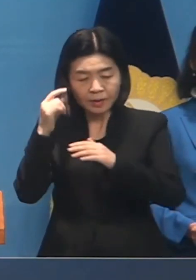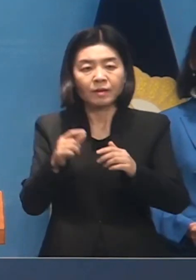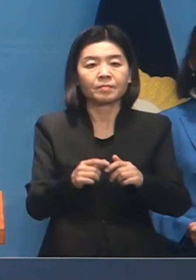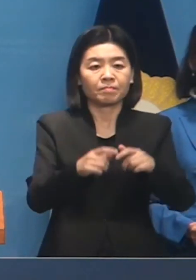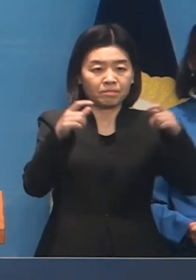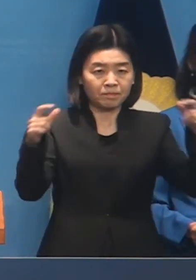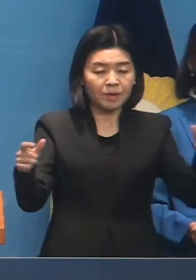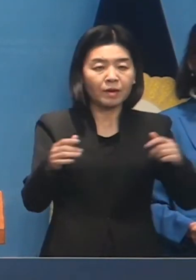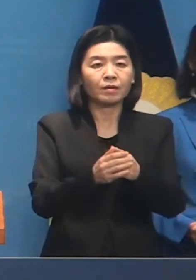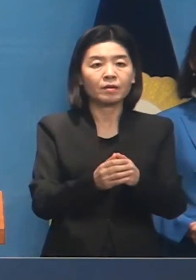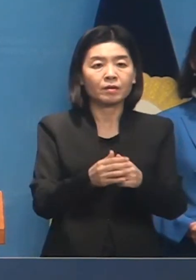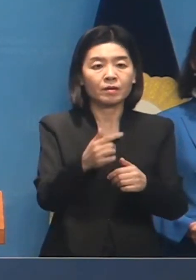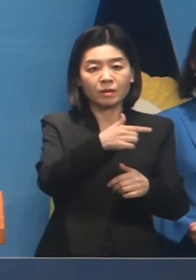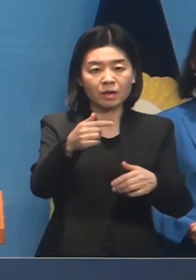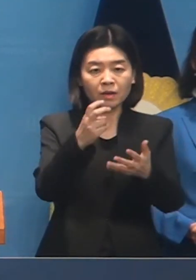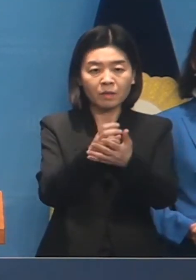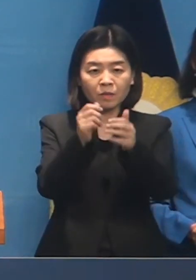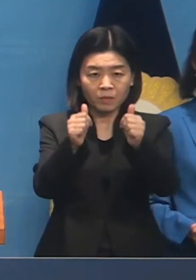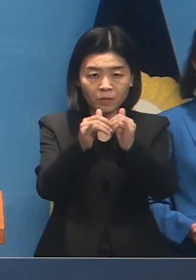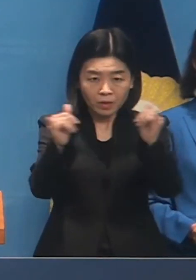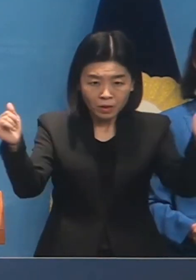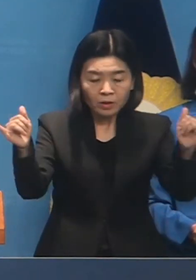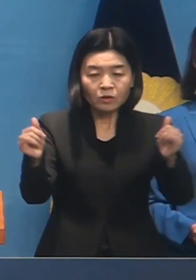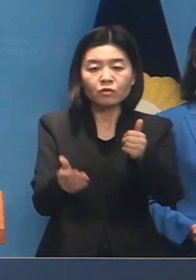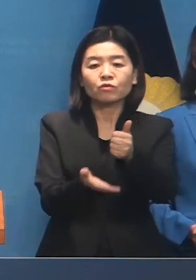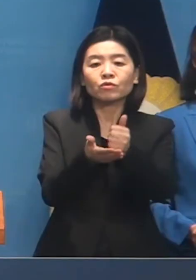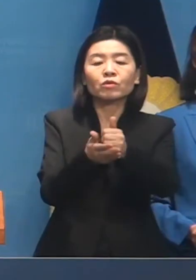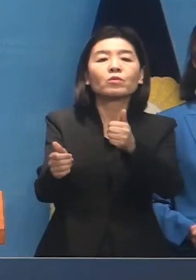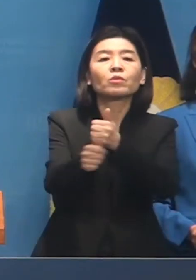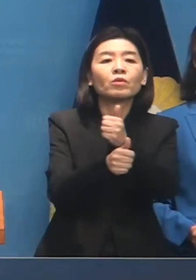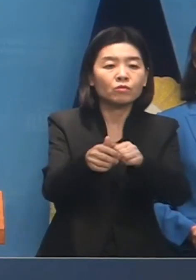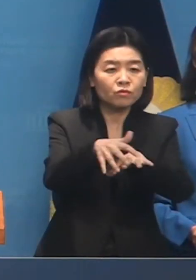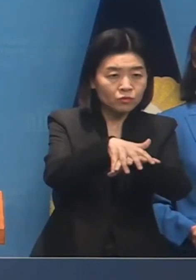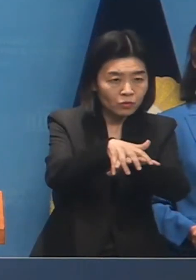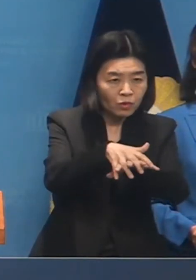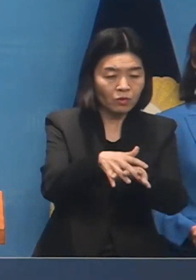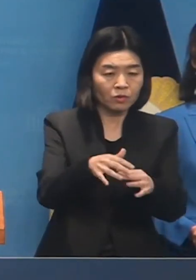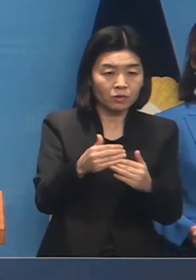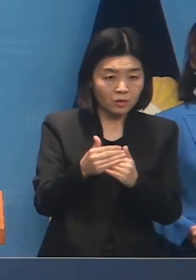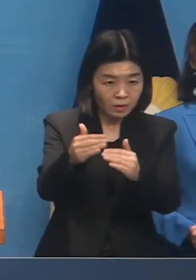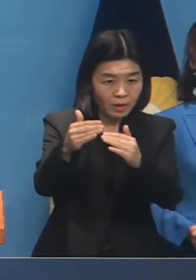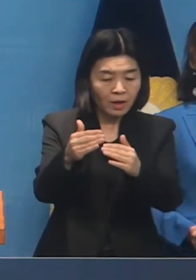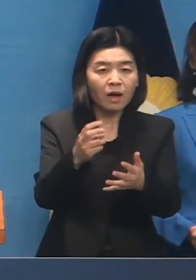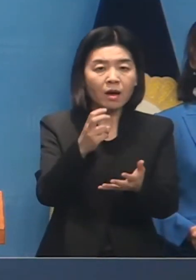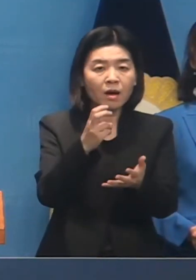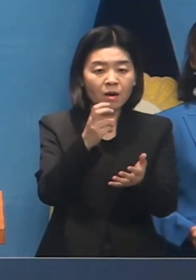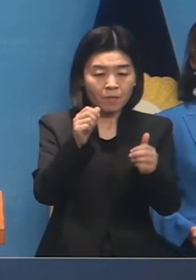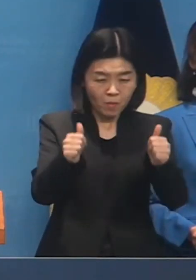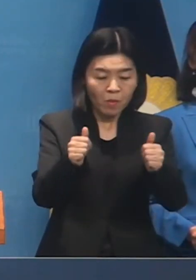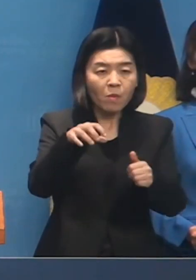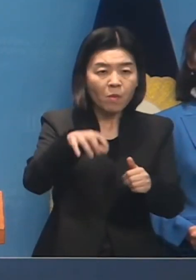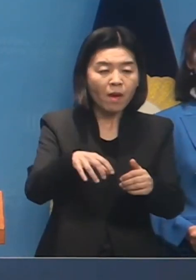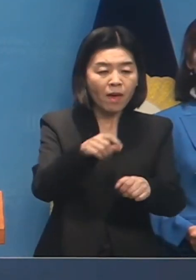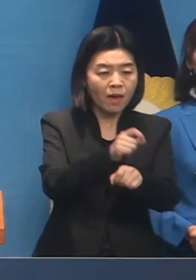후보 추천위원회의 구성과 절차도 법원 행정처의 구조와 역할도 함께 개혁하겠습니다.